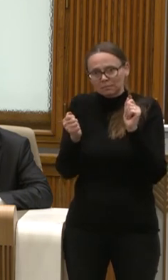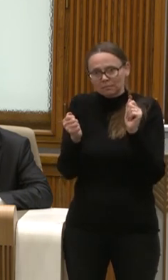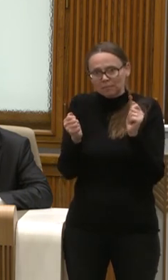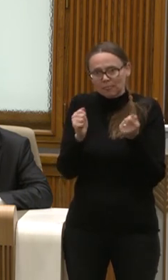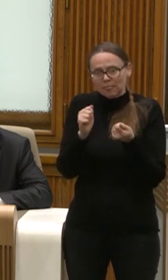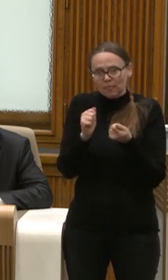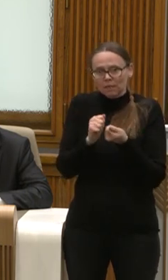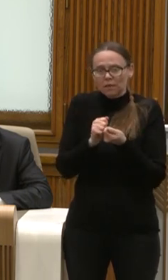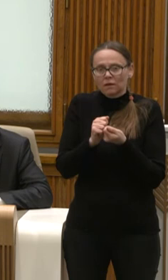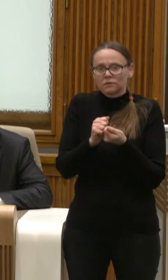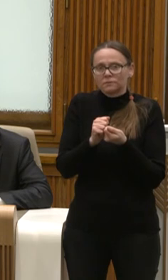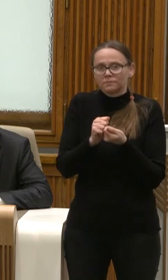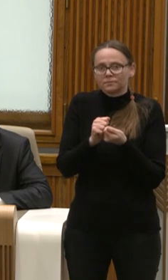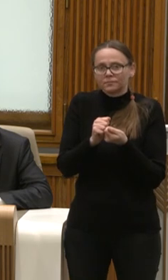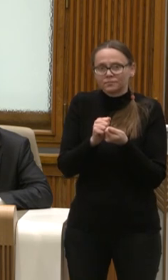dejansko